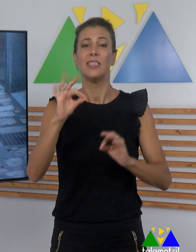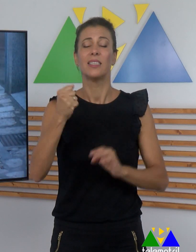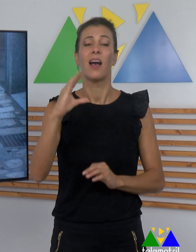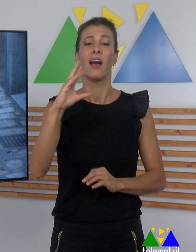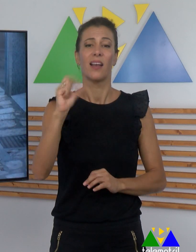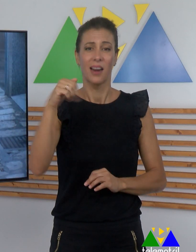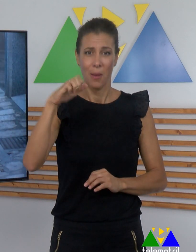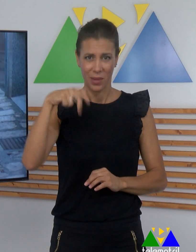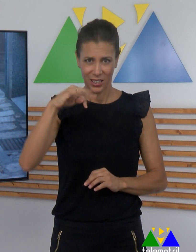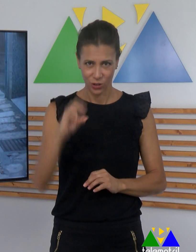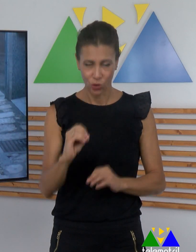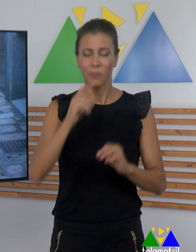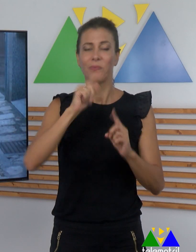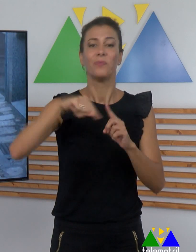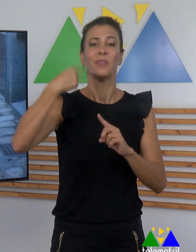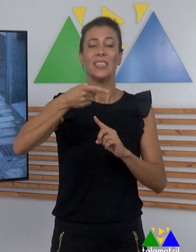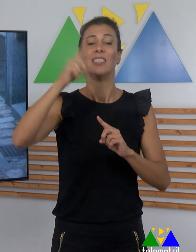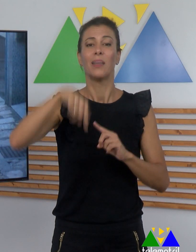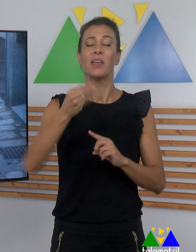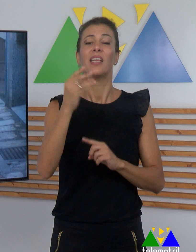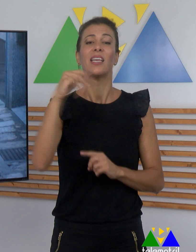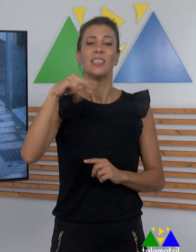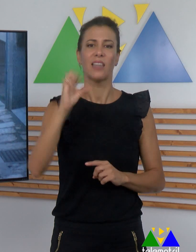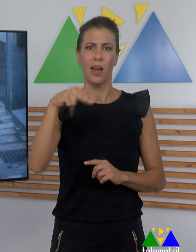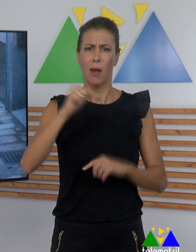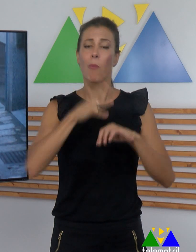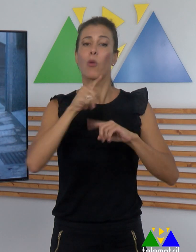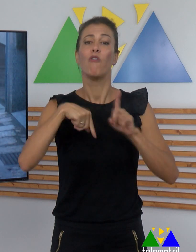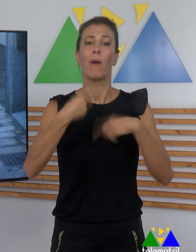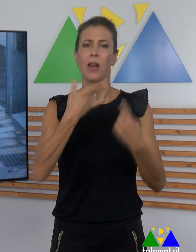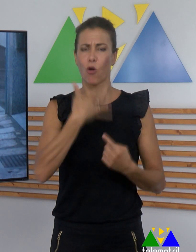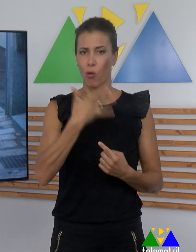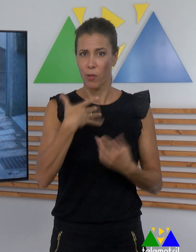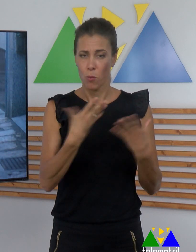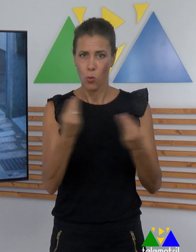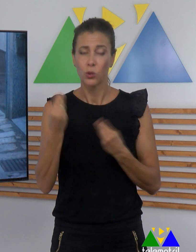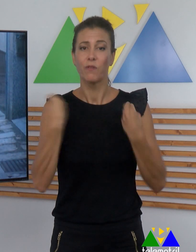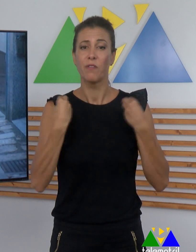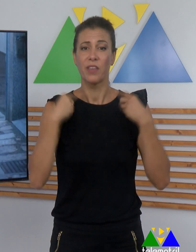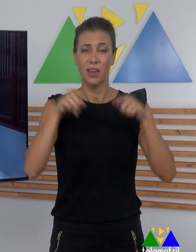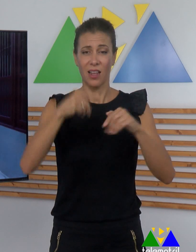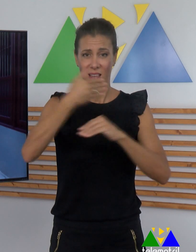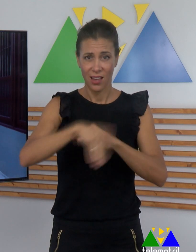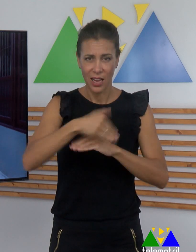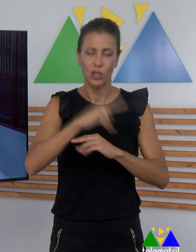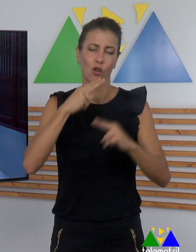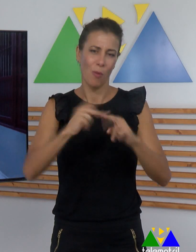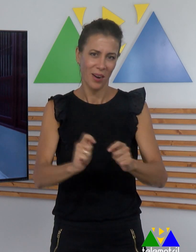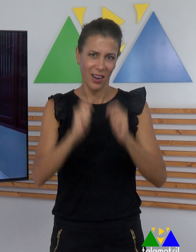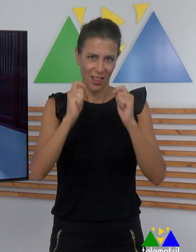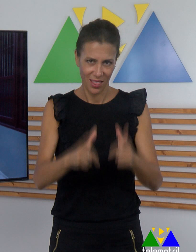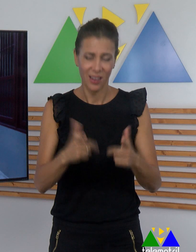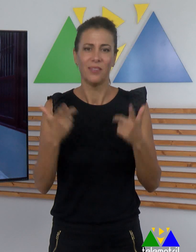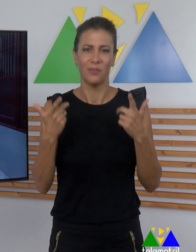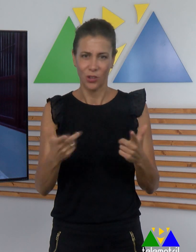Sacramento, y la calle de las Quintanas, de una familia muy conocida, los Quintanas, que vivían en esa calle, y viene el nombre de la calle, ¿no? Calleja